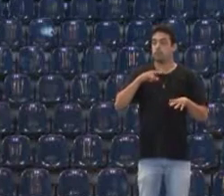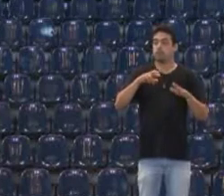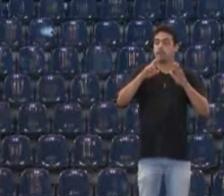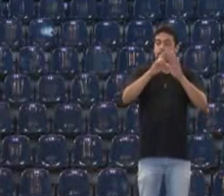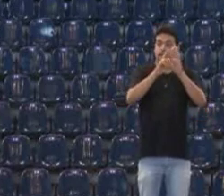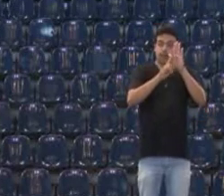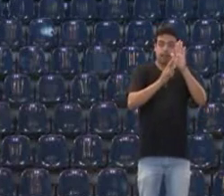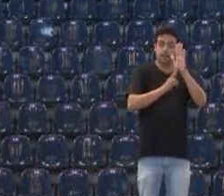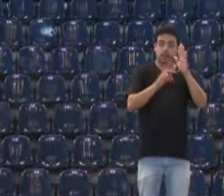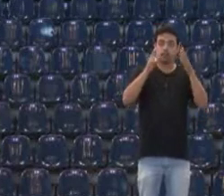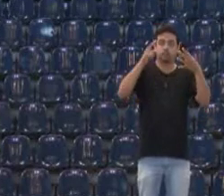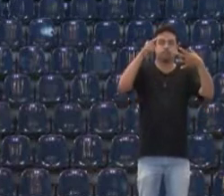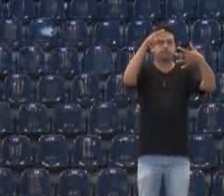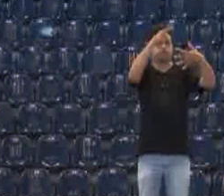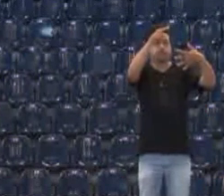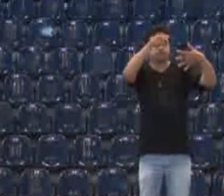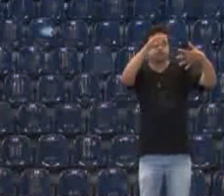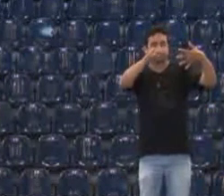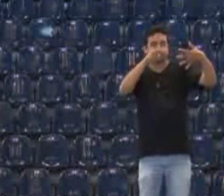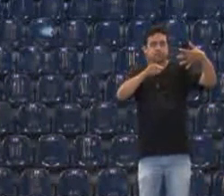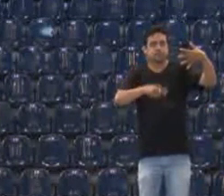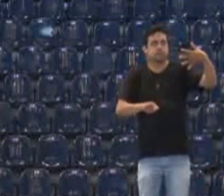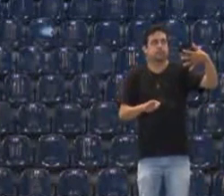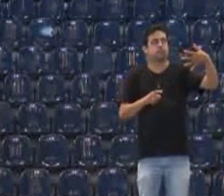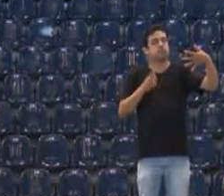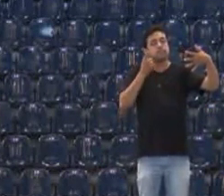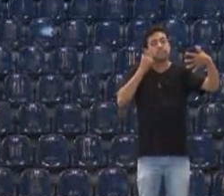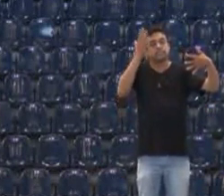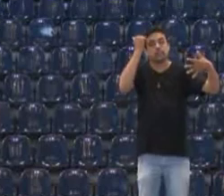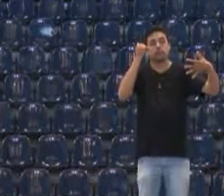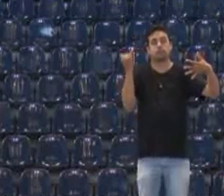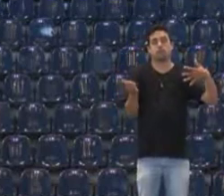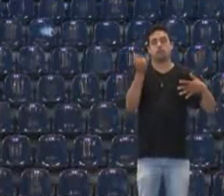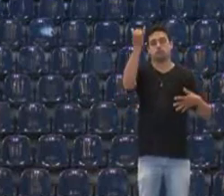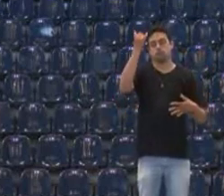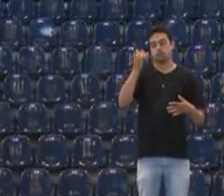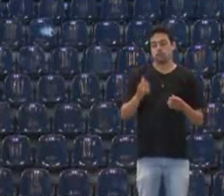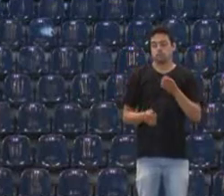critérios de correção. Saber isso é extremamente importante.